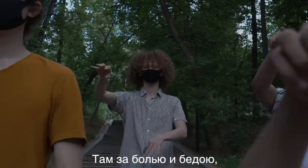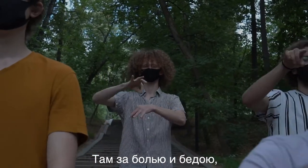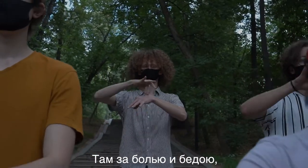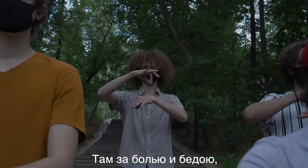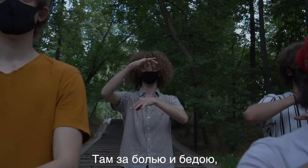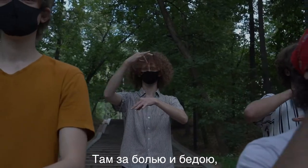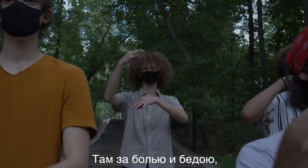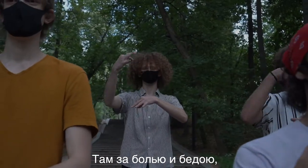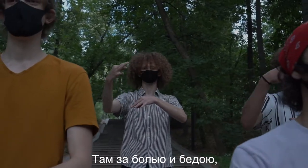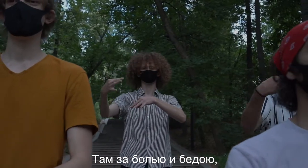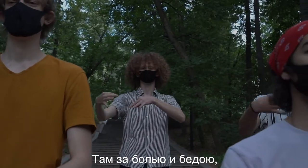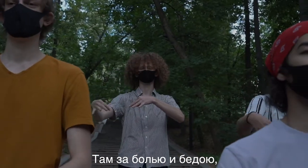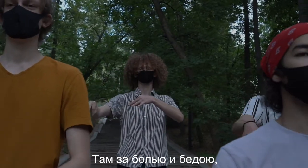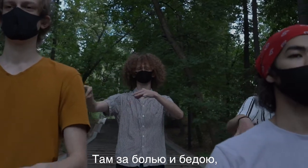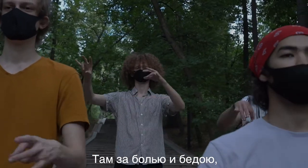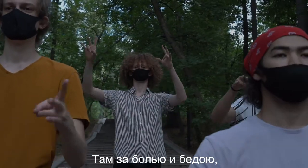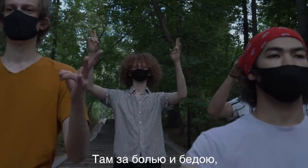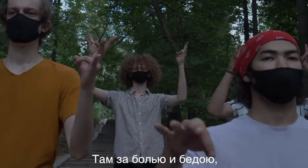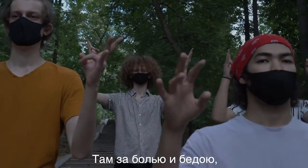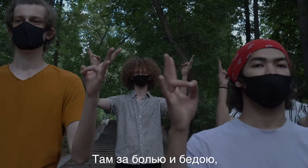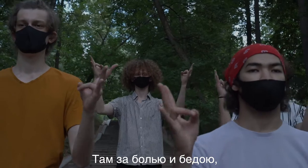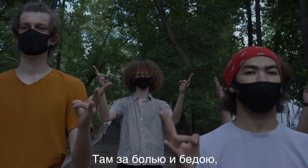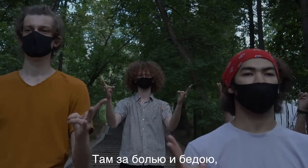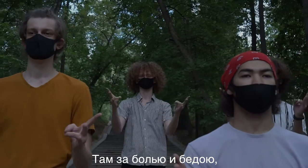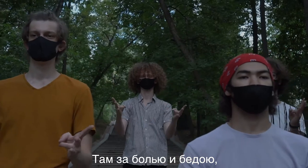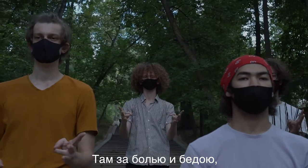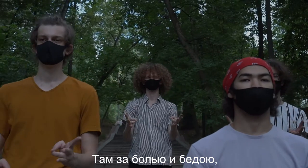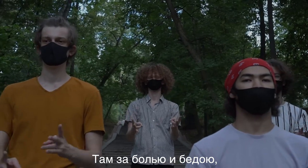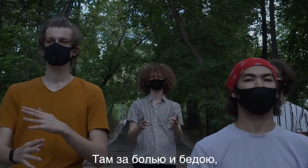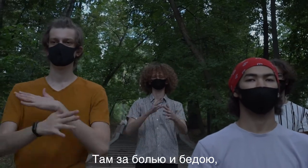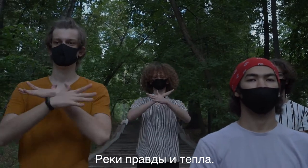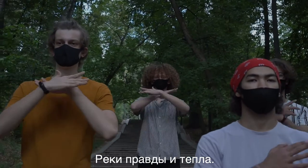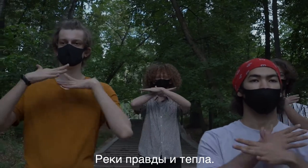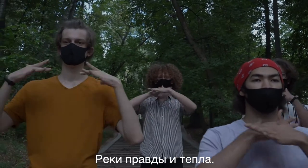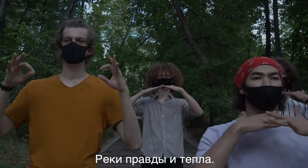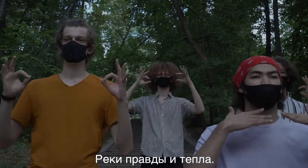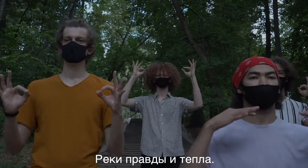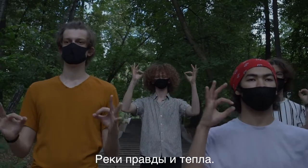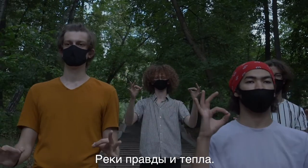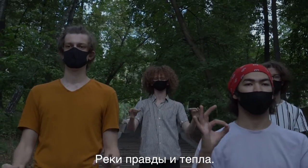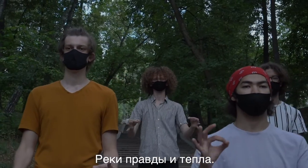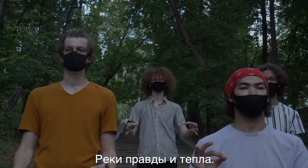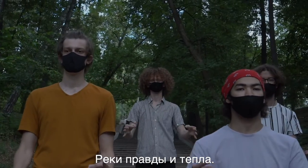Там за болью и бедою реки правды